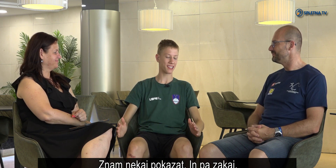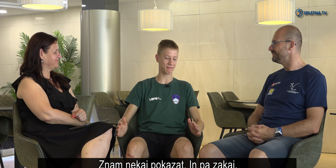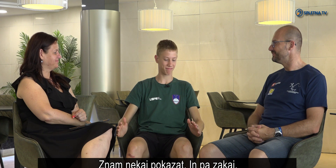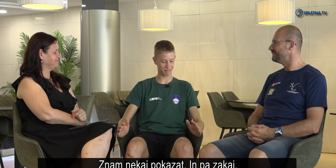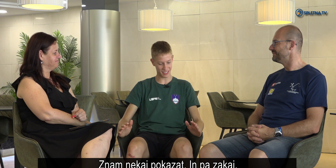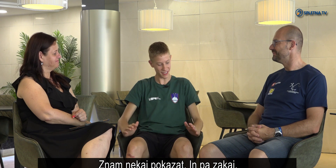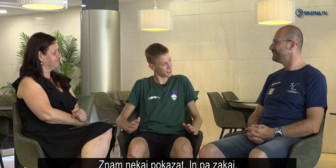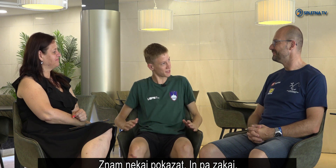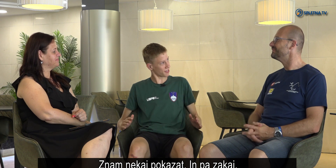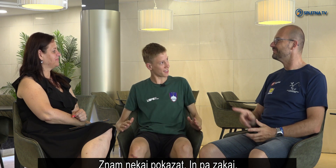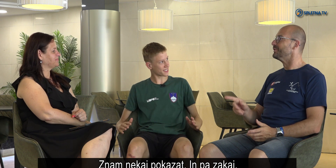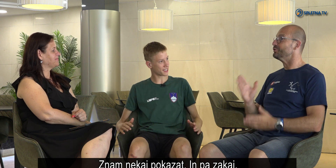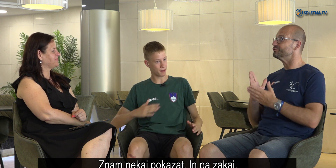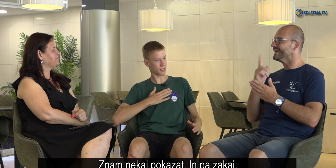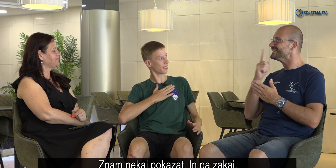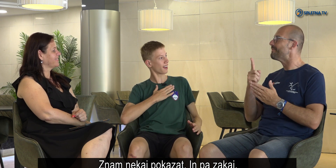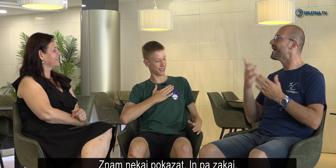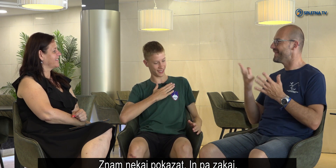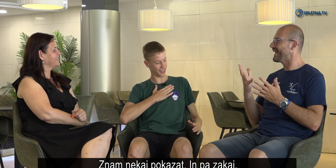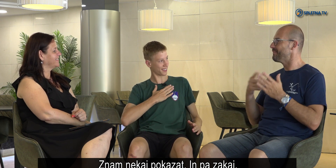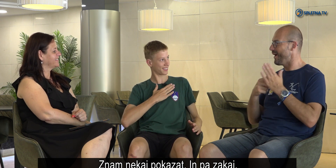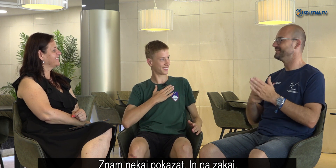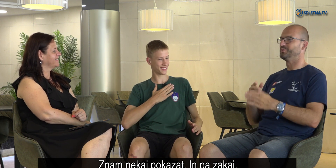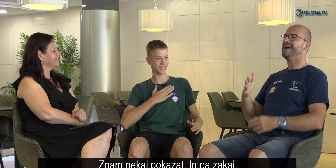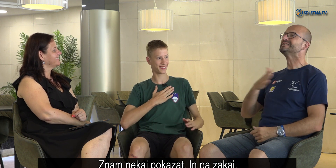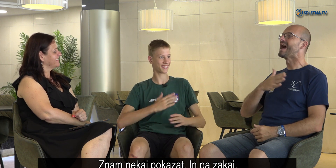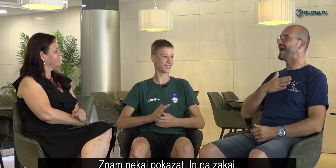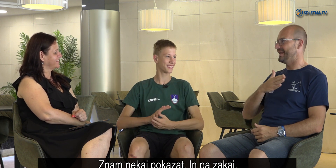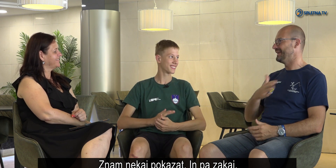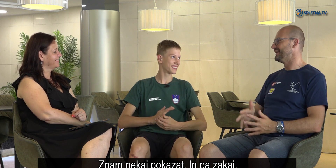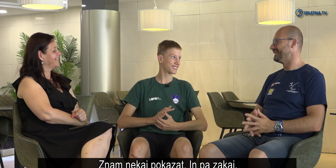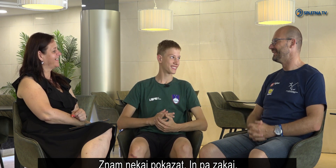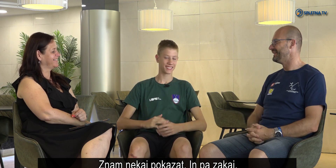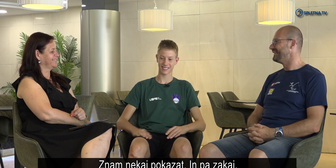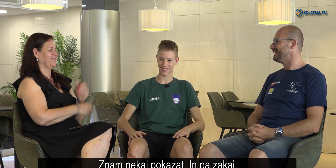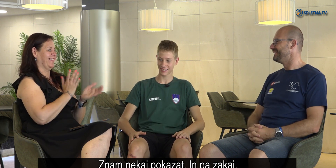Pač tako, znam nekaj pokazati, pa zakaj?